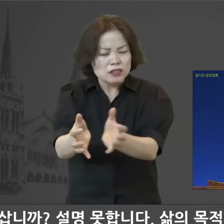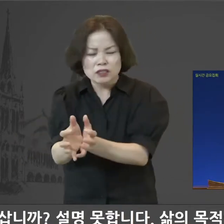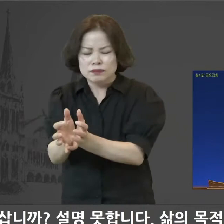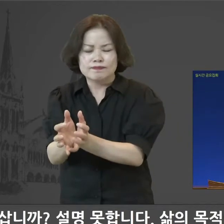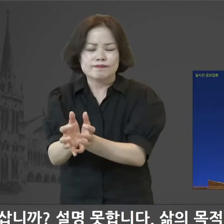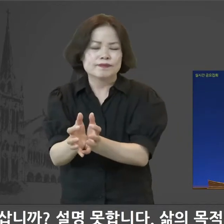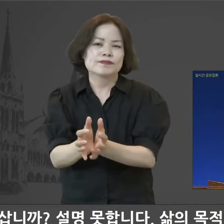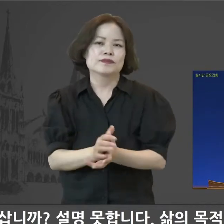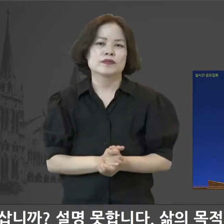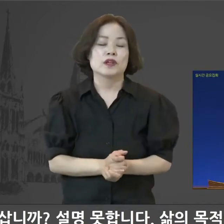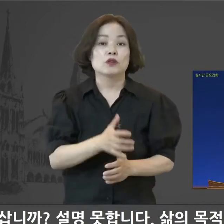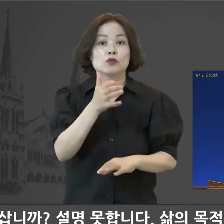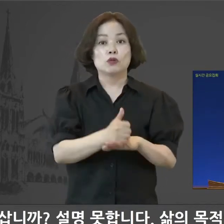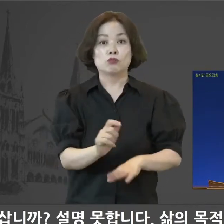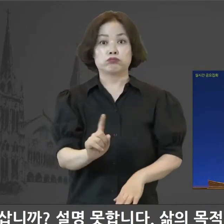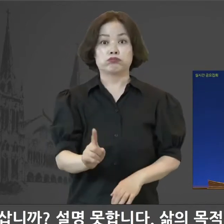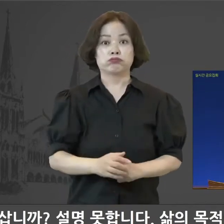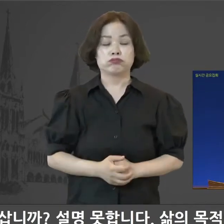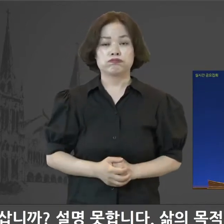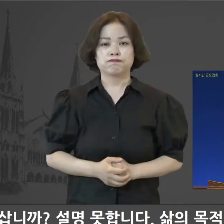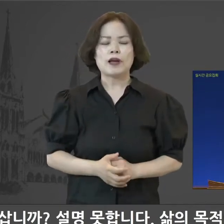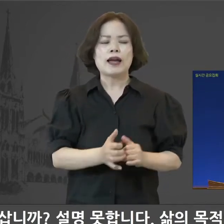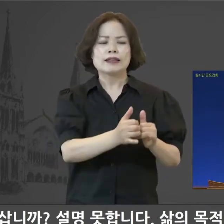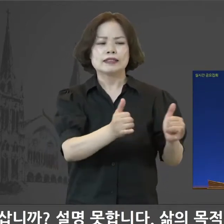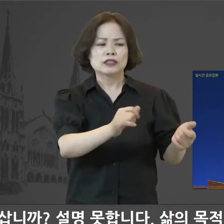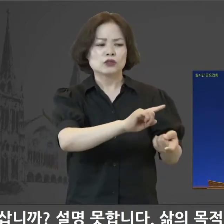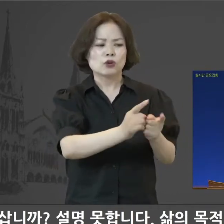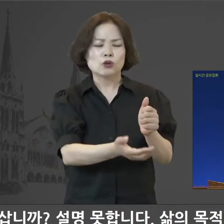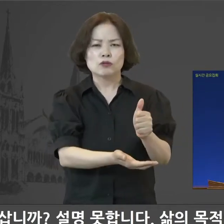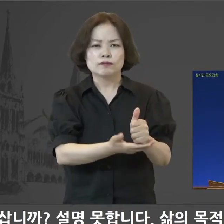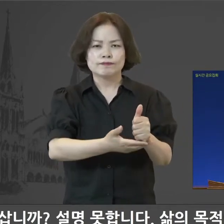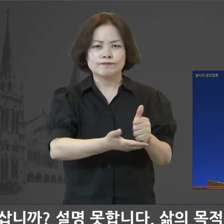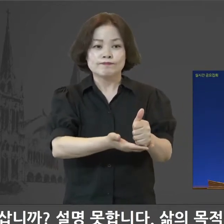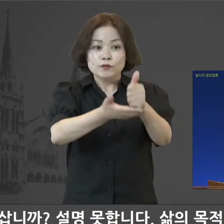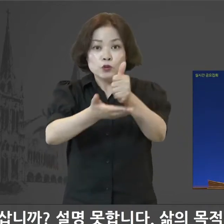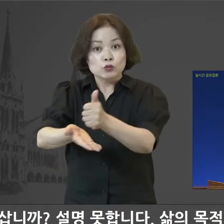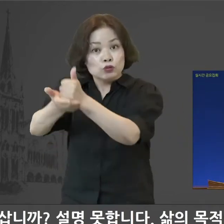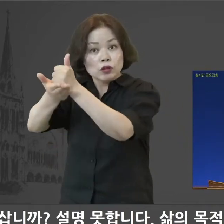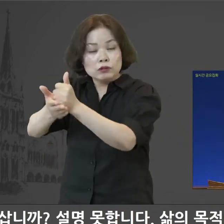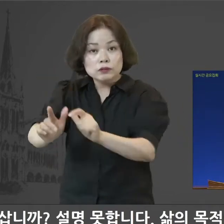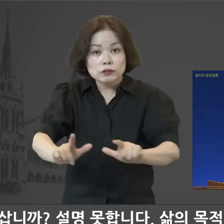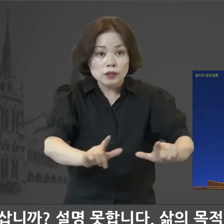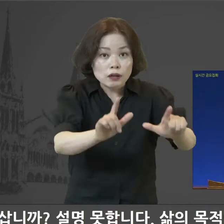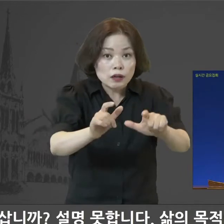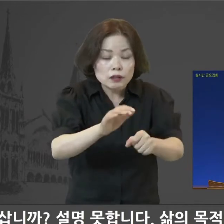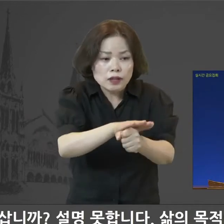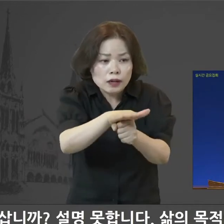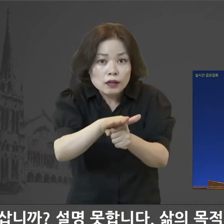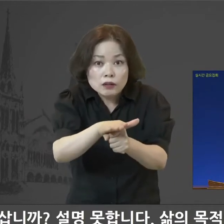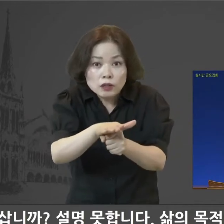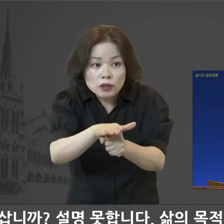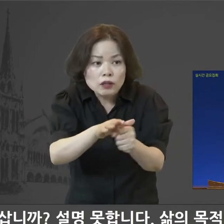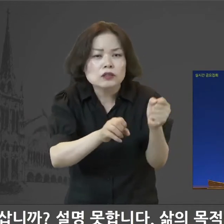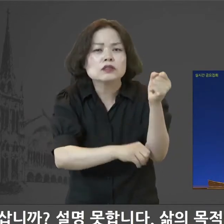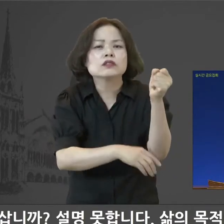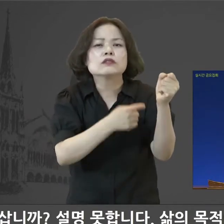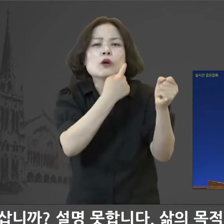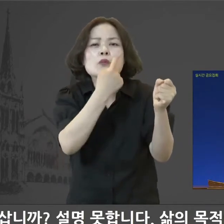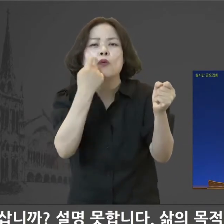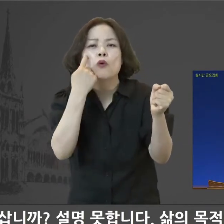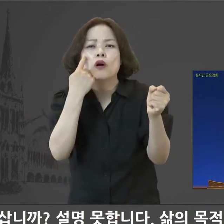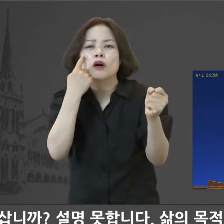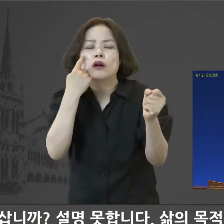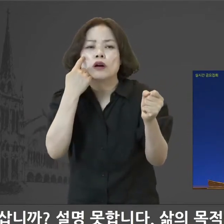해봐야 결론은 뭐예요? 그래서 인간이 서로 존중하고 사랑해야 돼 이러는데 근거가 뭔데? 그랬더니 우리가